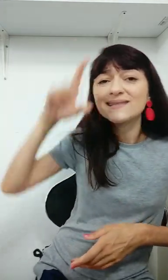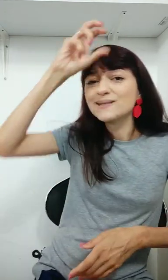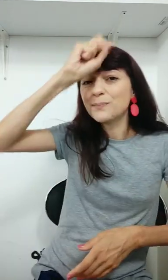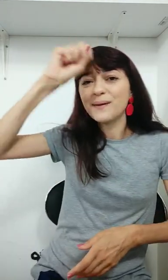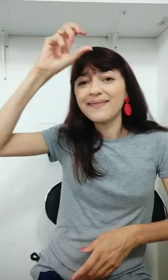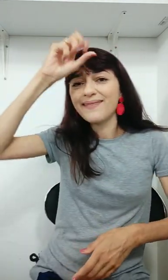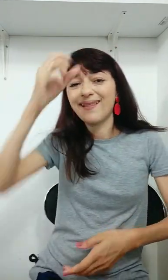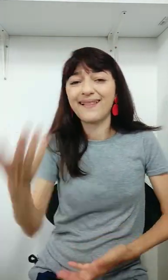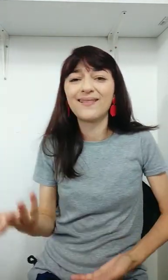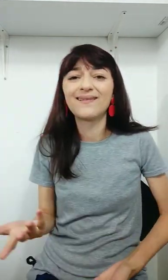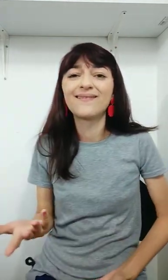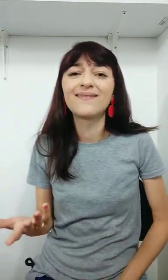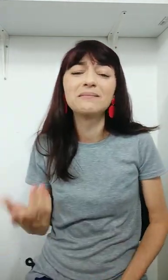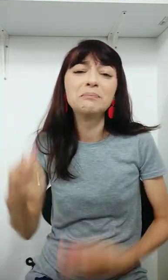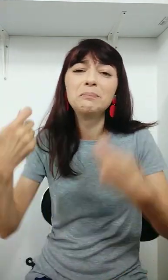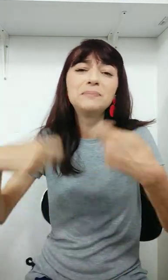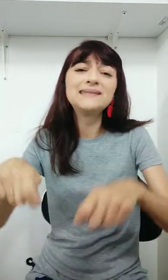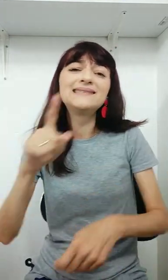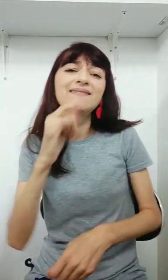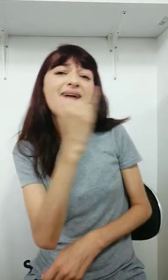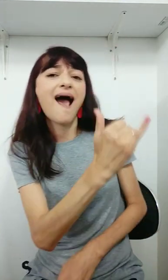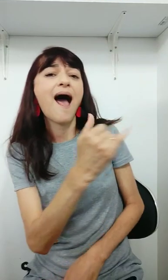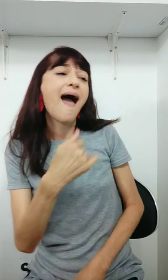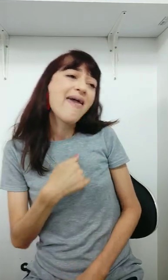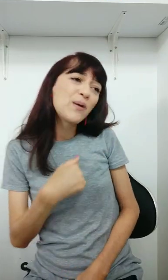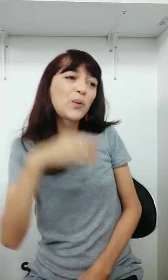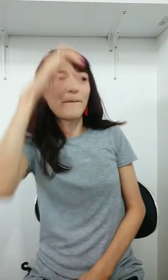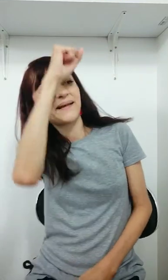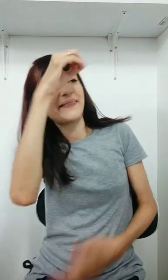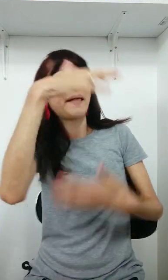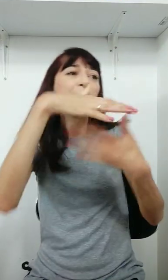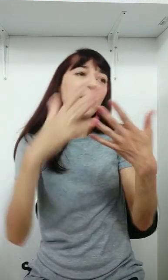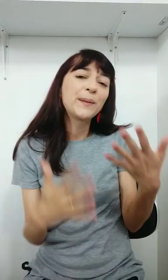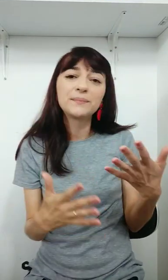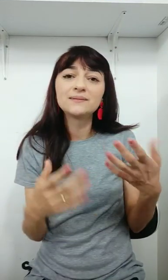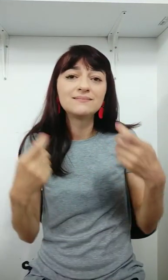né, que a maioria dos ouvintes que chegam estão aprendendo Libras. Não precisa falar,